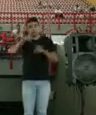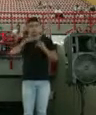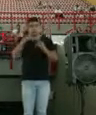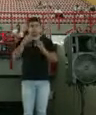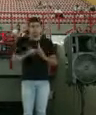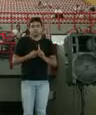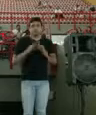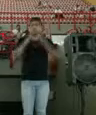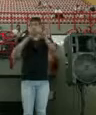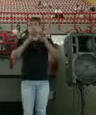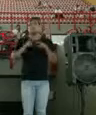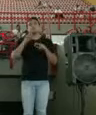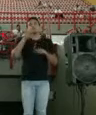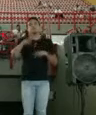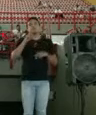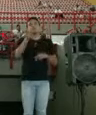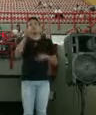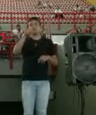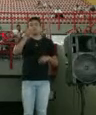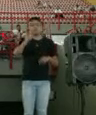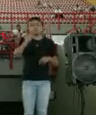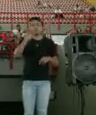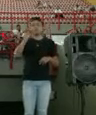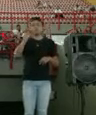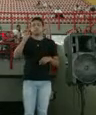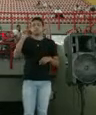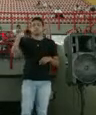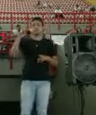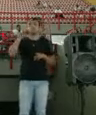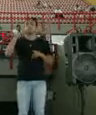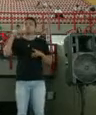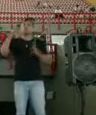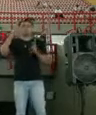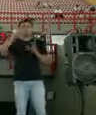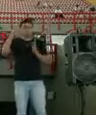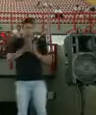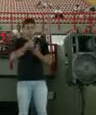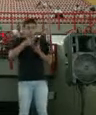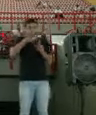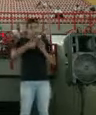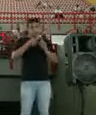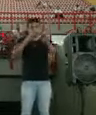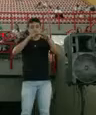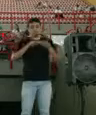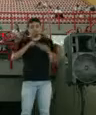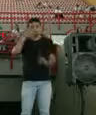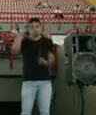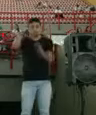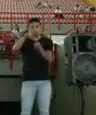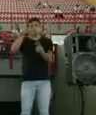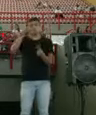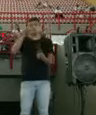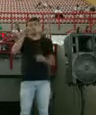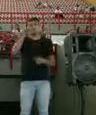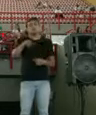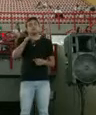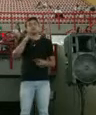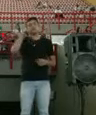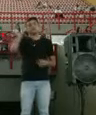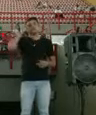anticoncepção. Por que é anticoncepção? Porque não permite que ocorra gravidez. Então, nossa meta aqui é